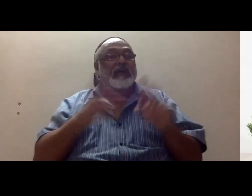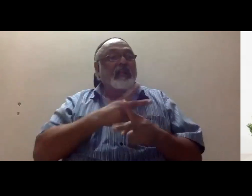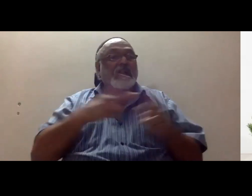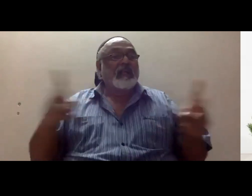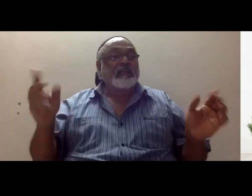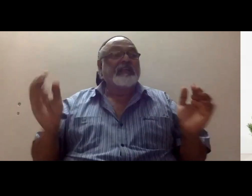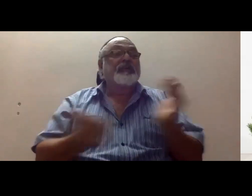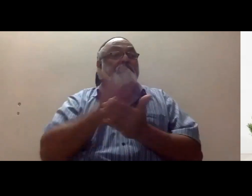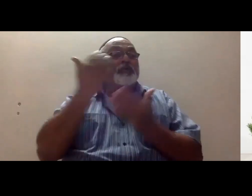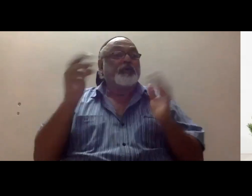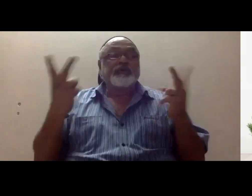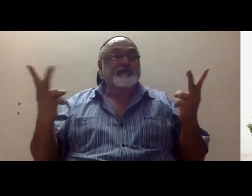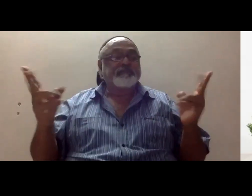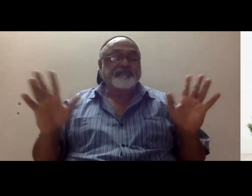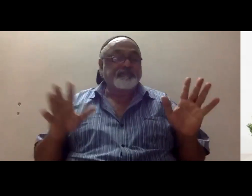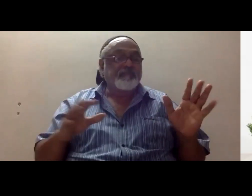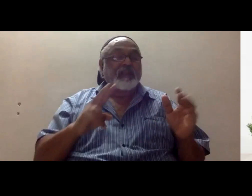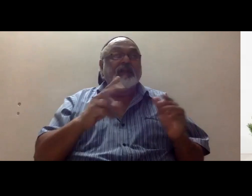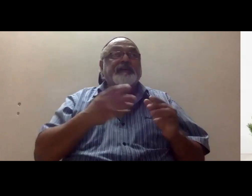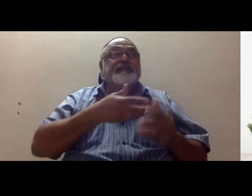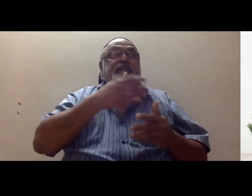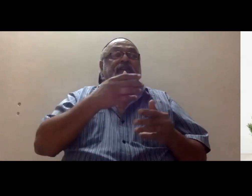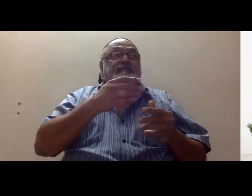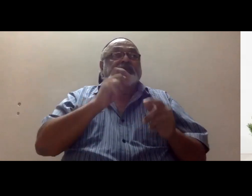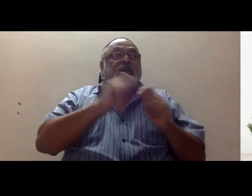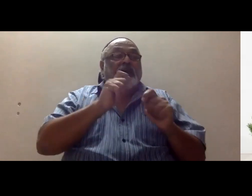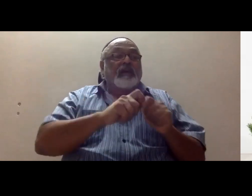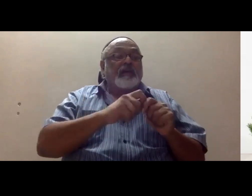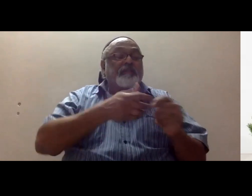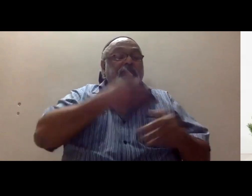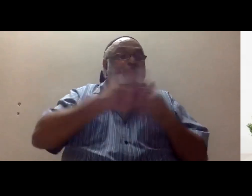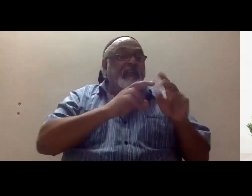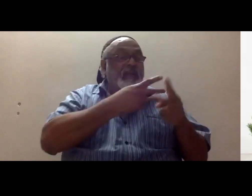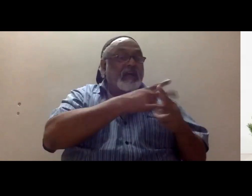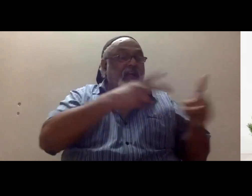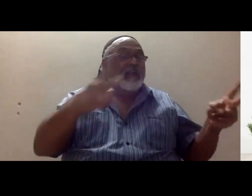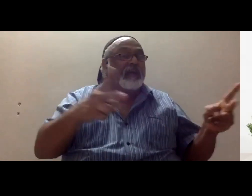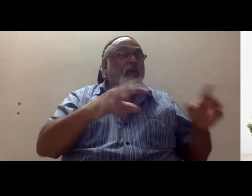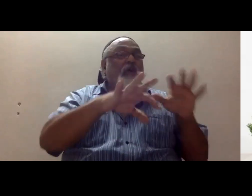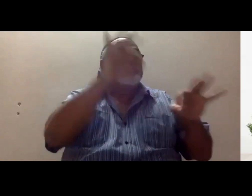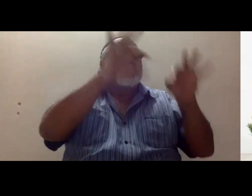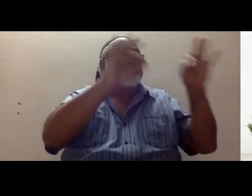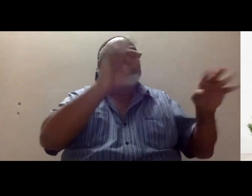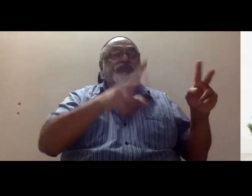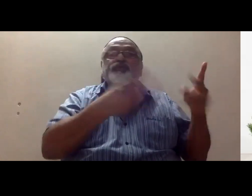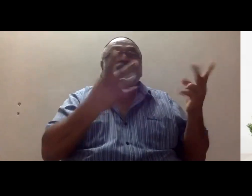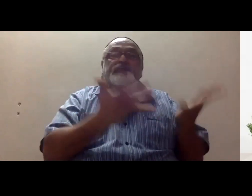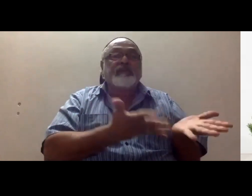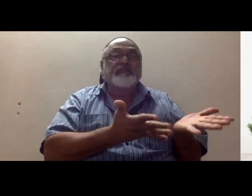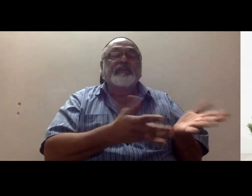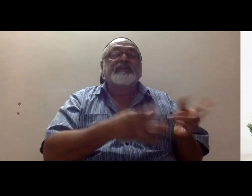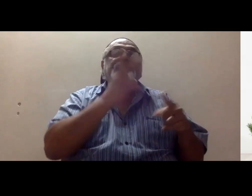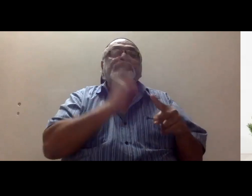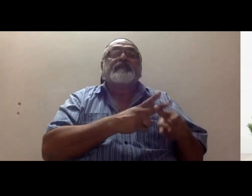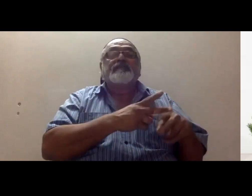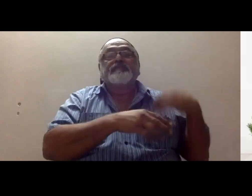वोकेशनल अपॉर्चुनिटी और वोकेशनल ट्रेनिंग में डाइवर्सिटी नहीं है, ऑप्शंस नहीं है, जिसके चलते क्या है कि वही चीजें जो